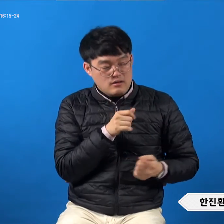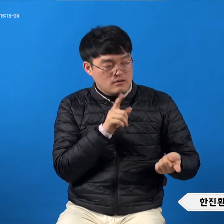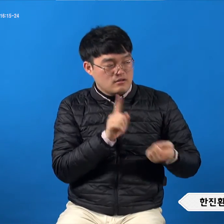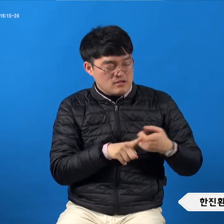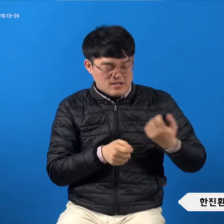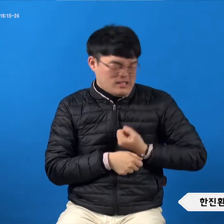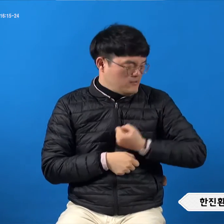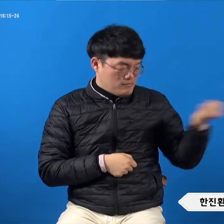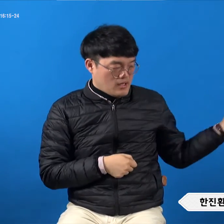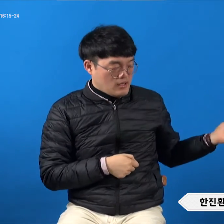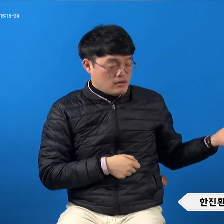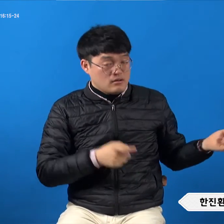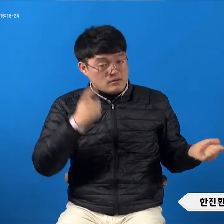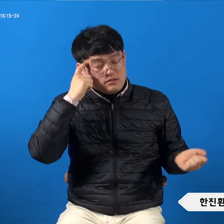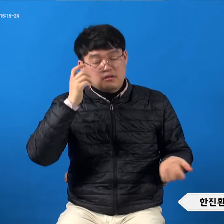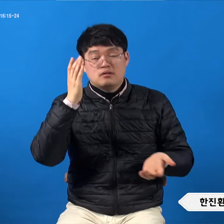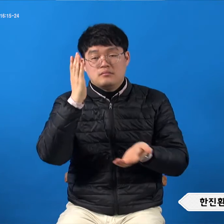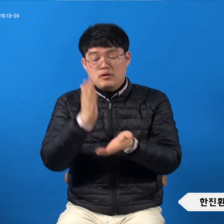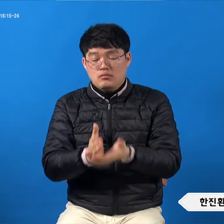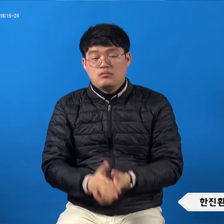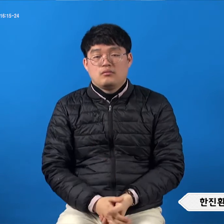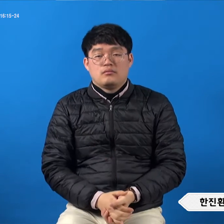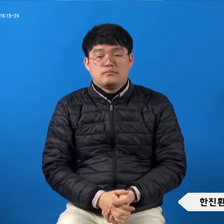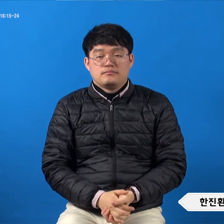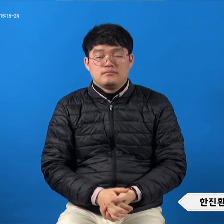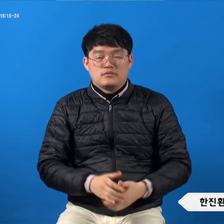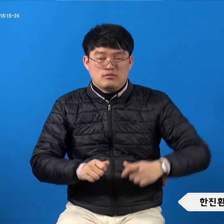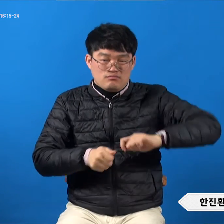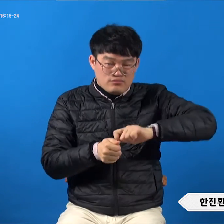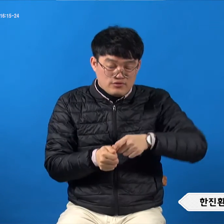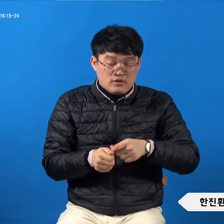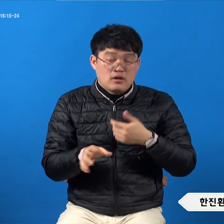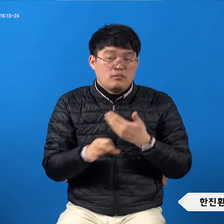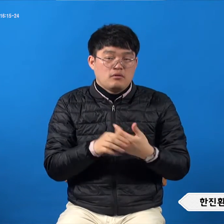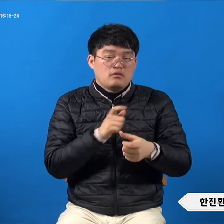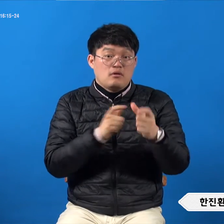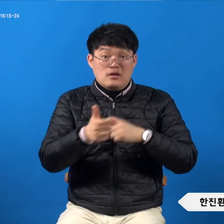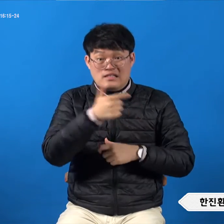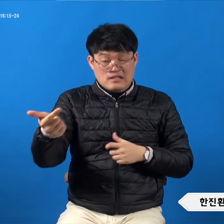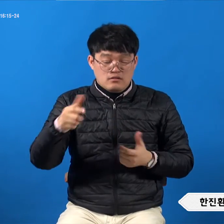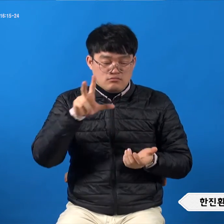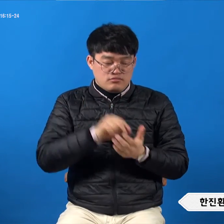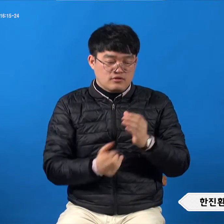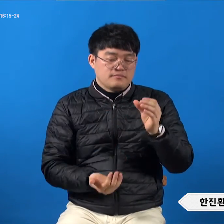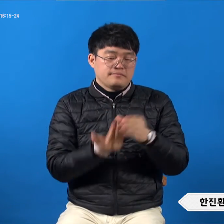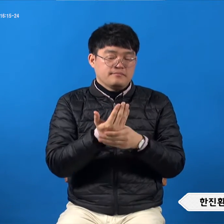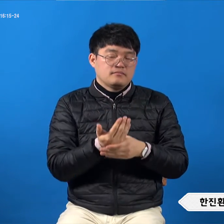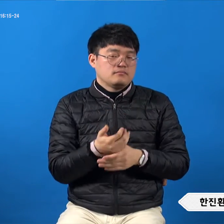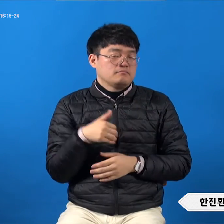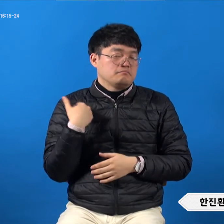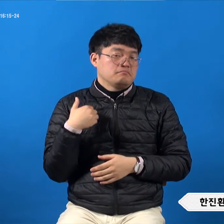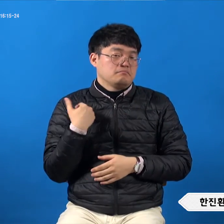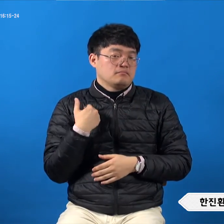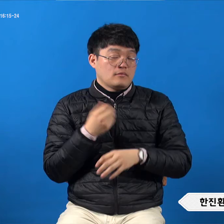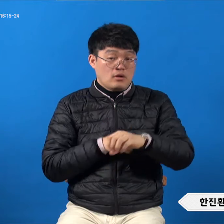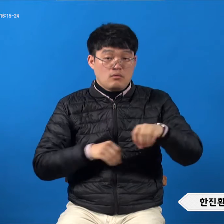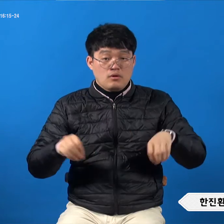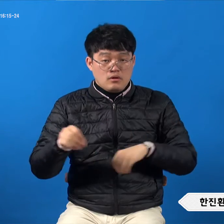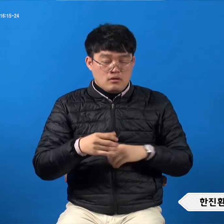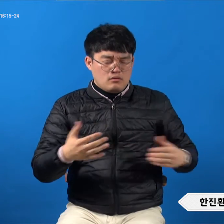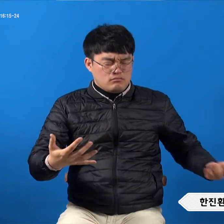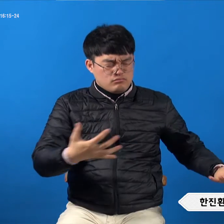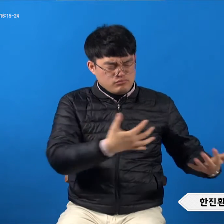무슨 뽑아버리려고 하지 마십시오. 무리하게 그러면 더 큰 문제가 생깁니다. 오히려